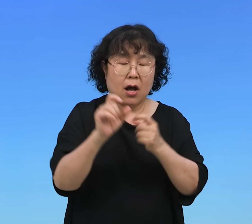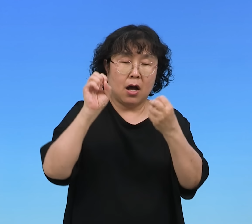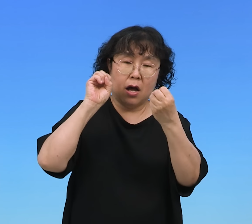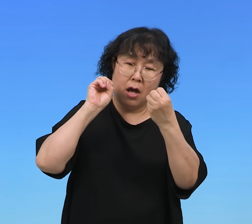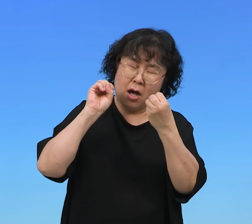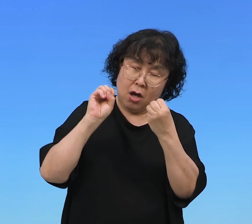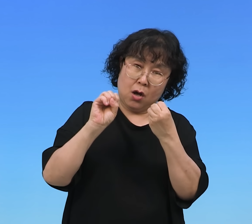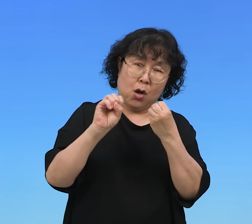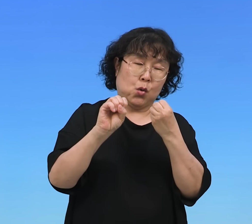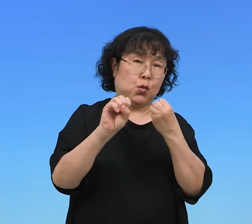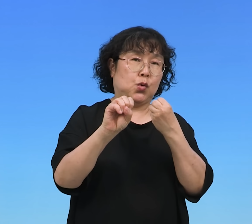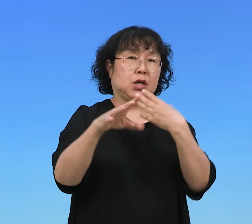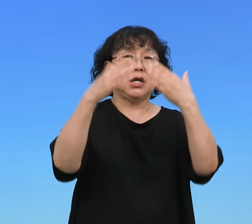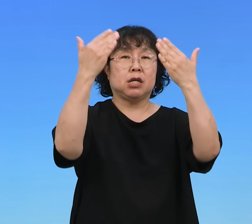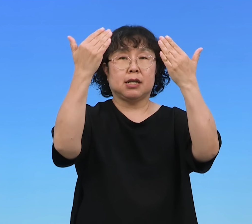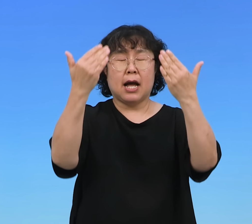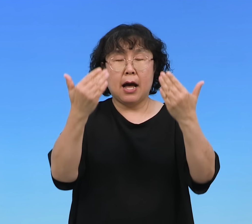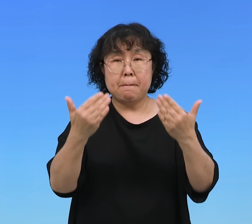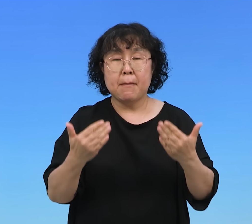응답하실 하나님,